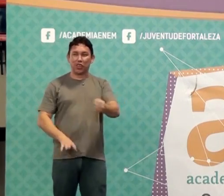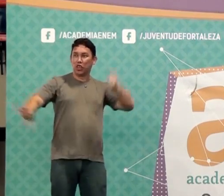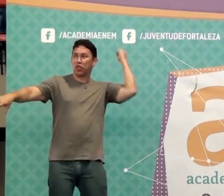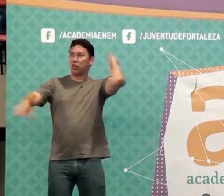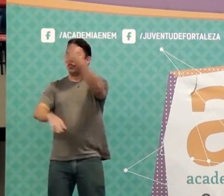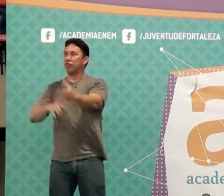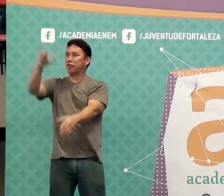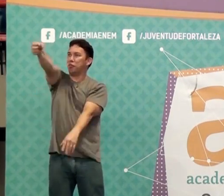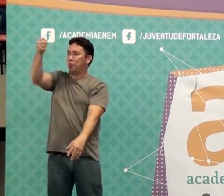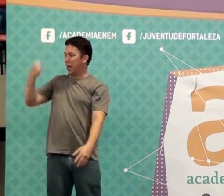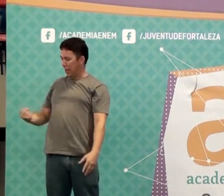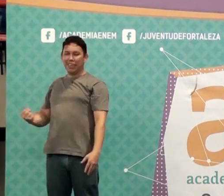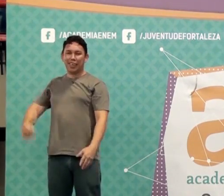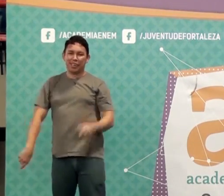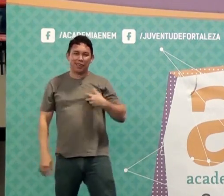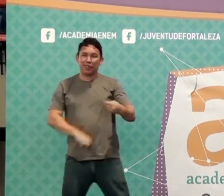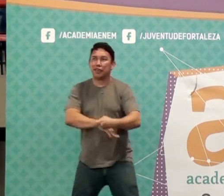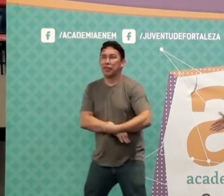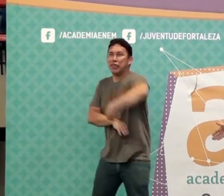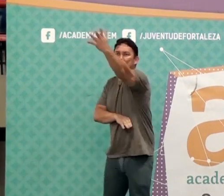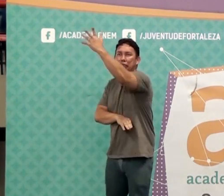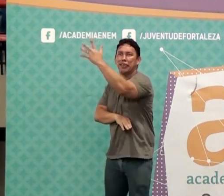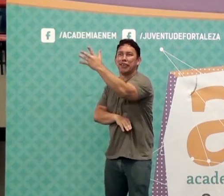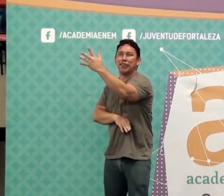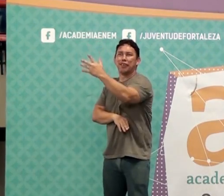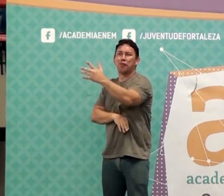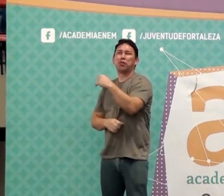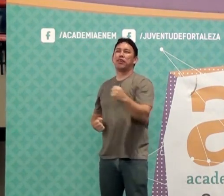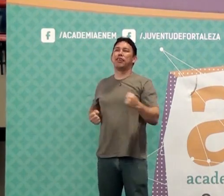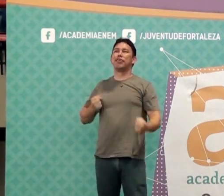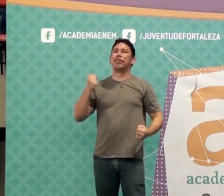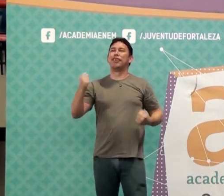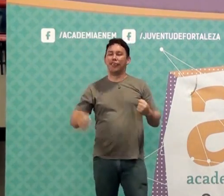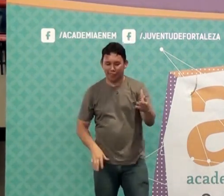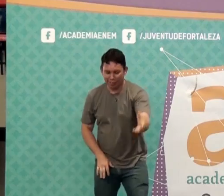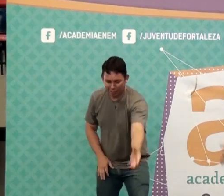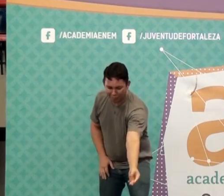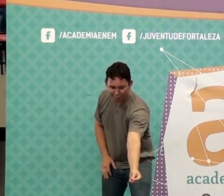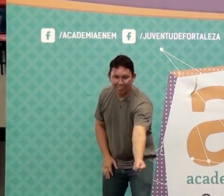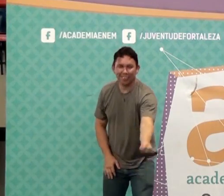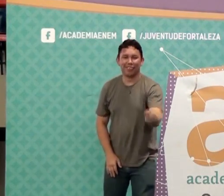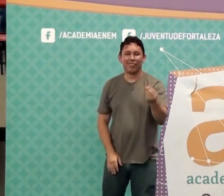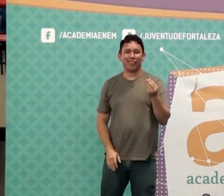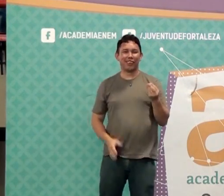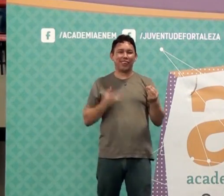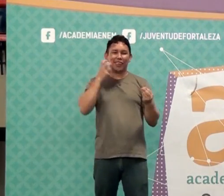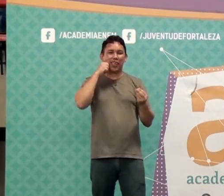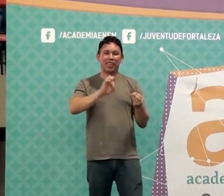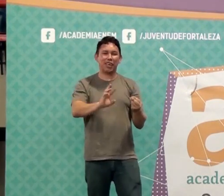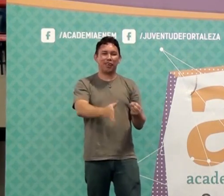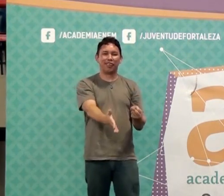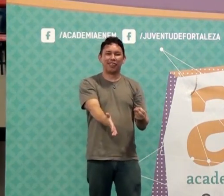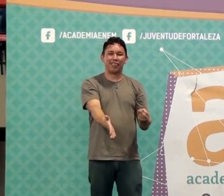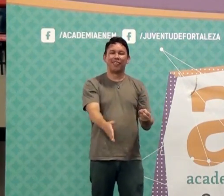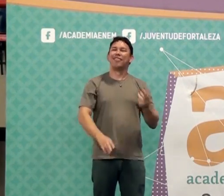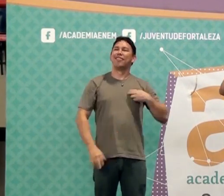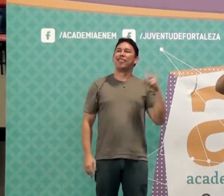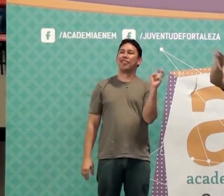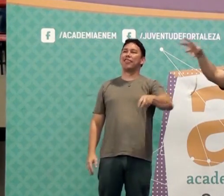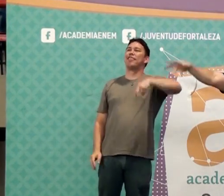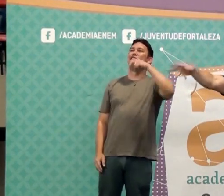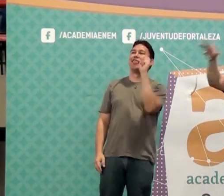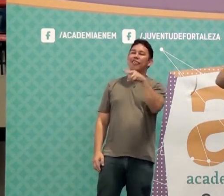a armadura, todo o filme ele perde umas 30. E o Capitão América a pé, com a mesma roupa e o mesmo escudo. Desde o primeiro filme, ninguém rouba